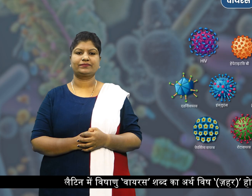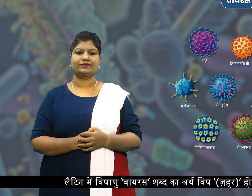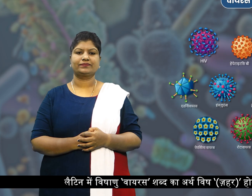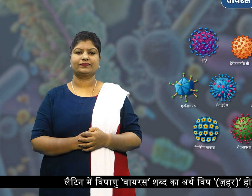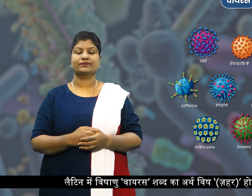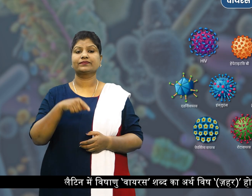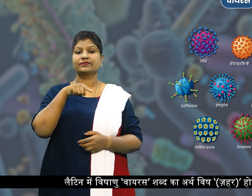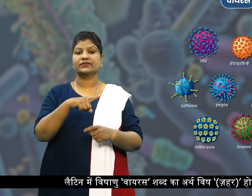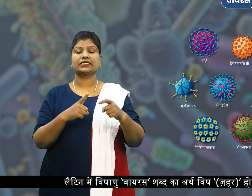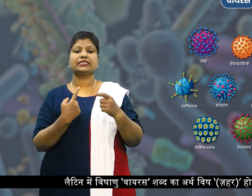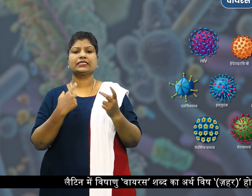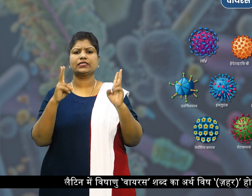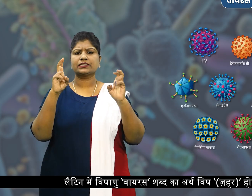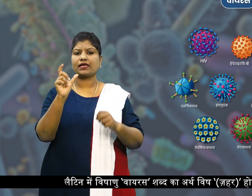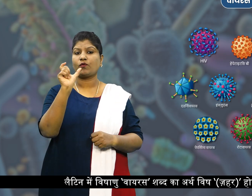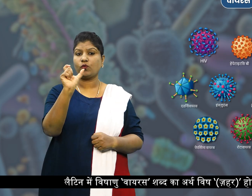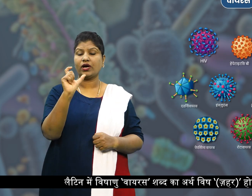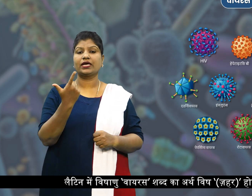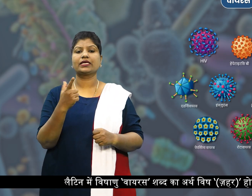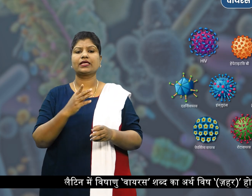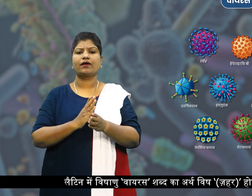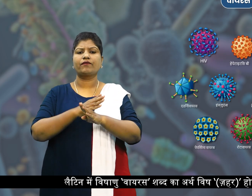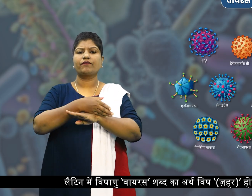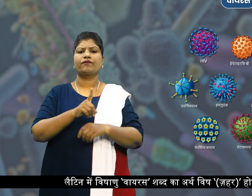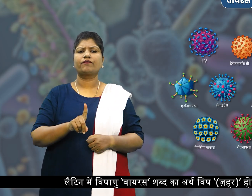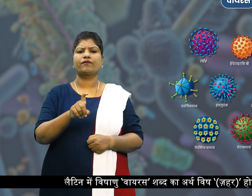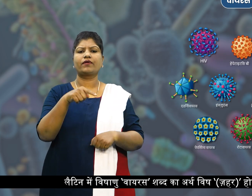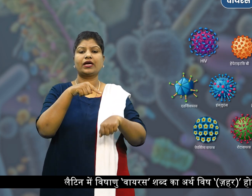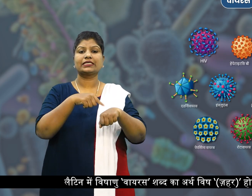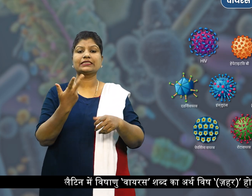लैटिन में विषाणु यानी वायरस शब्द का अर्थ विष, जहर होता है।